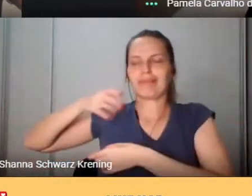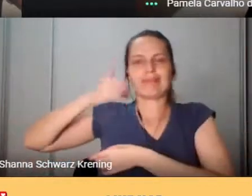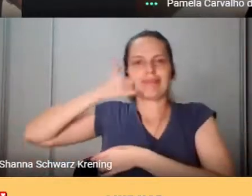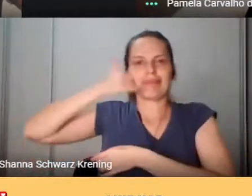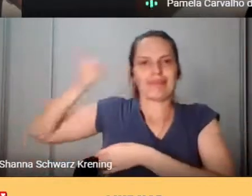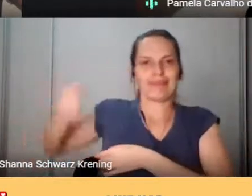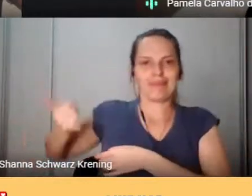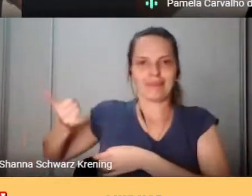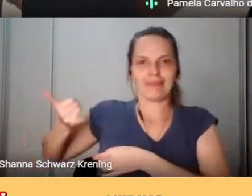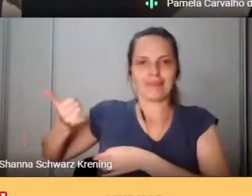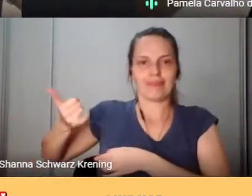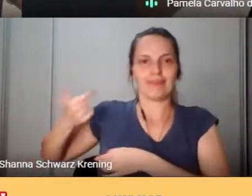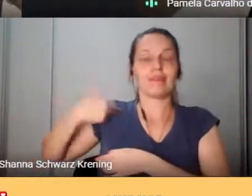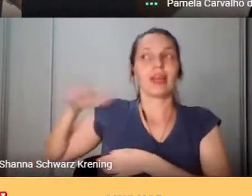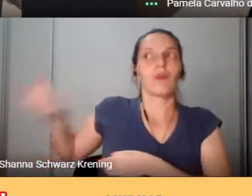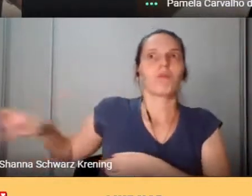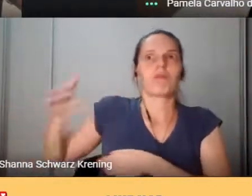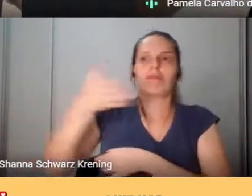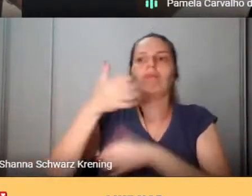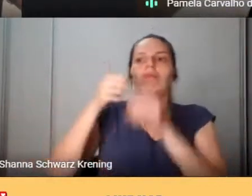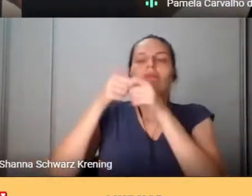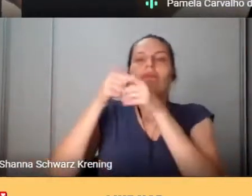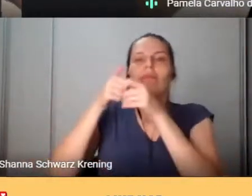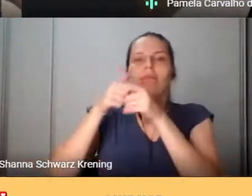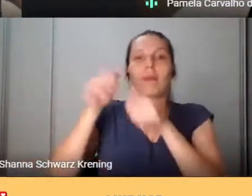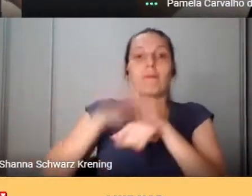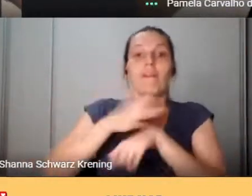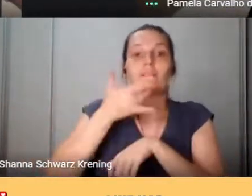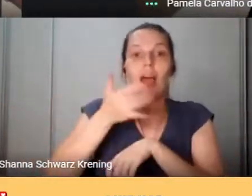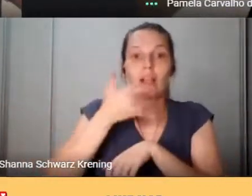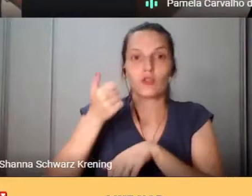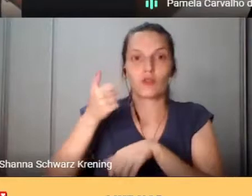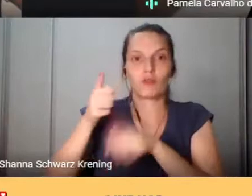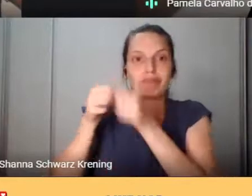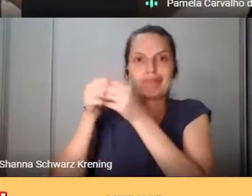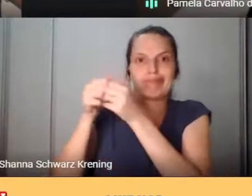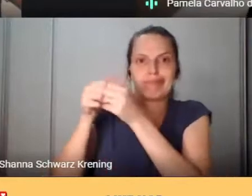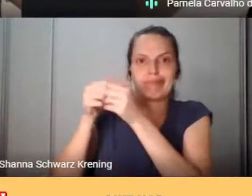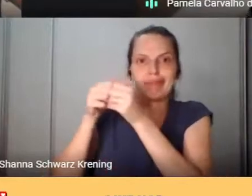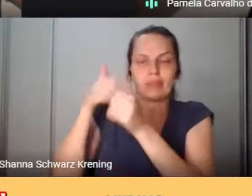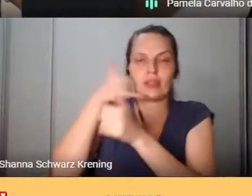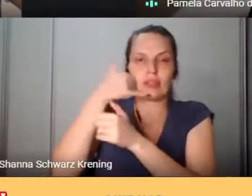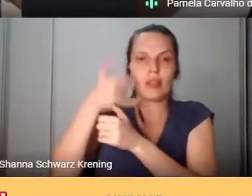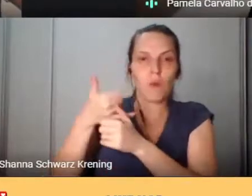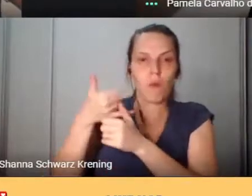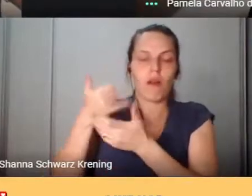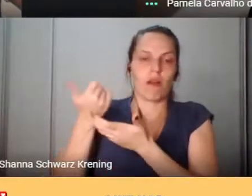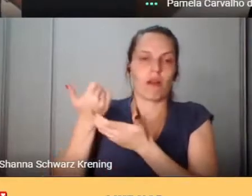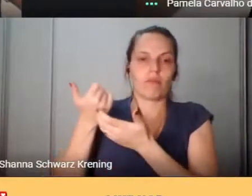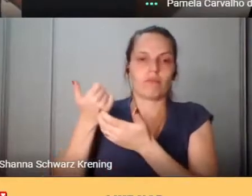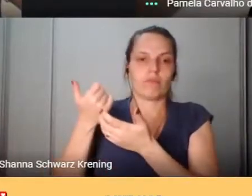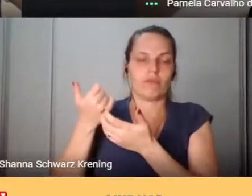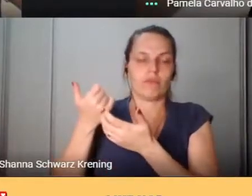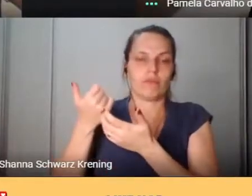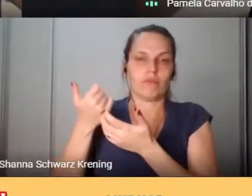ali mexendo no telefone, né? Talvez